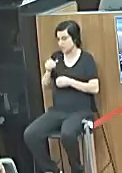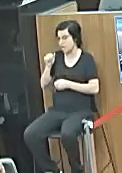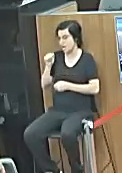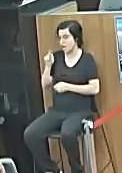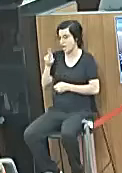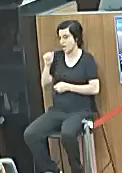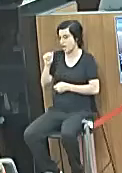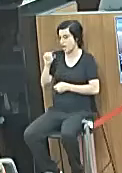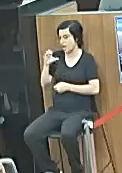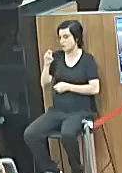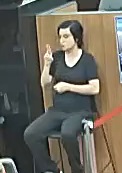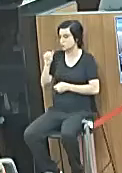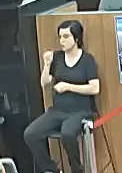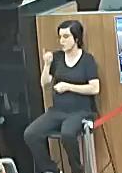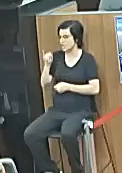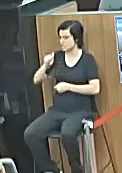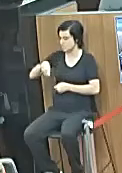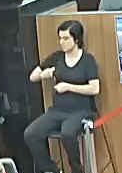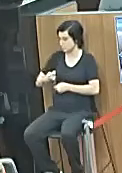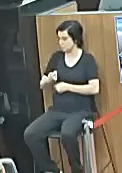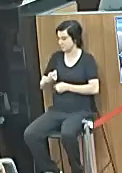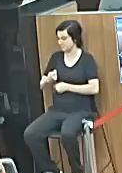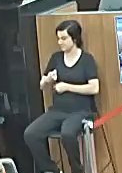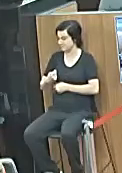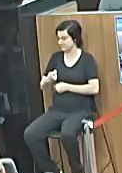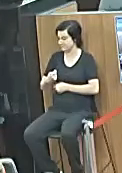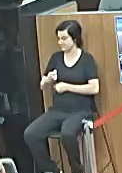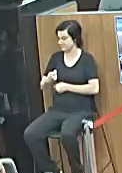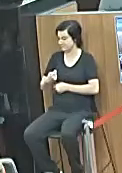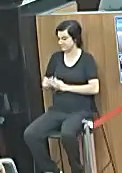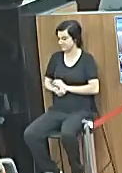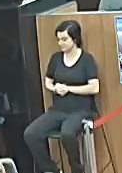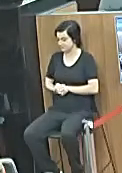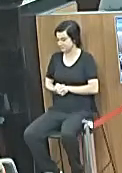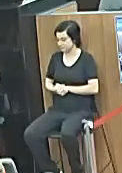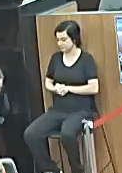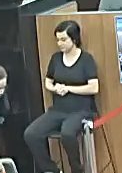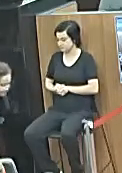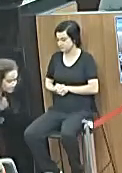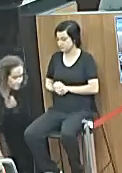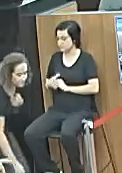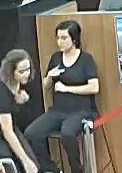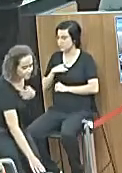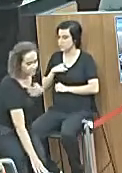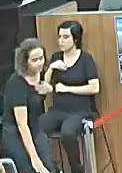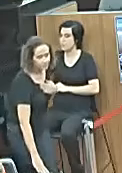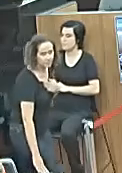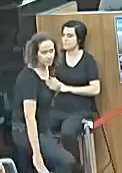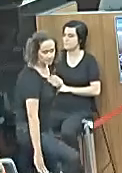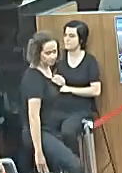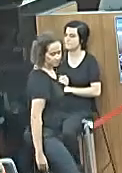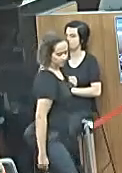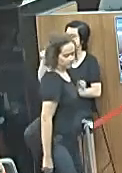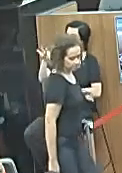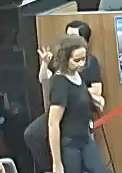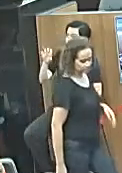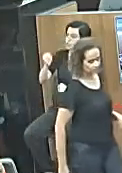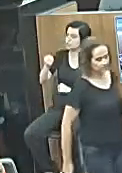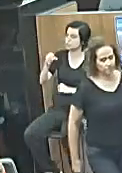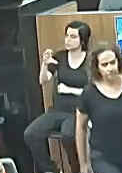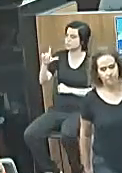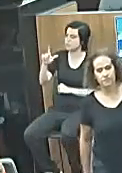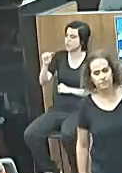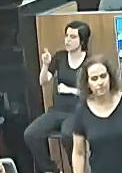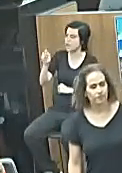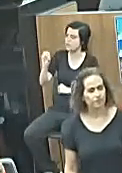montes claros e varginha que foram à temática da cultura é a agricultura